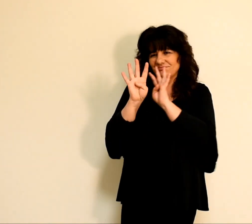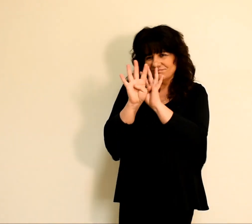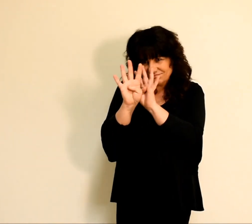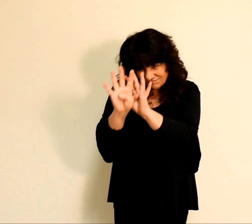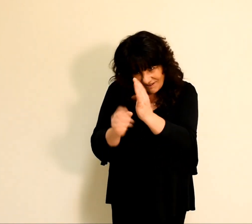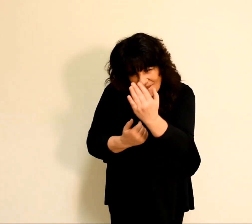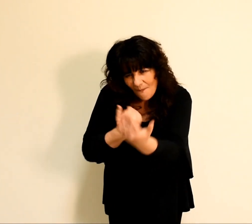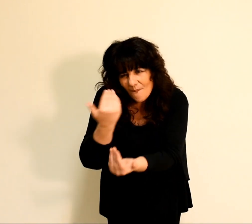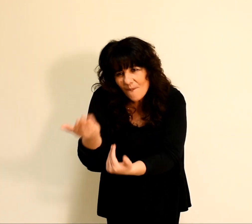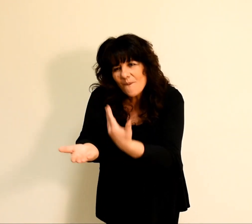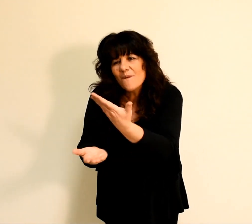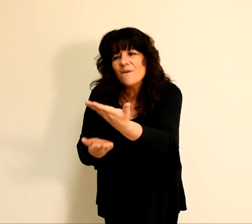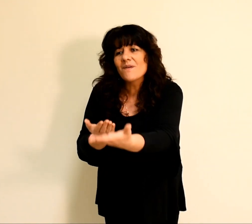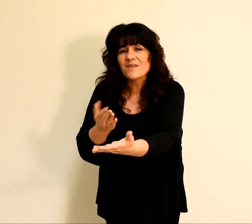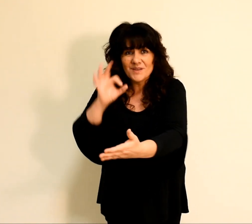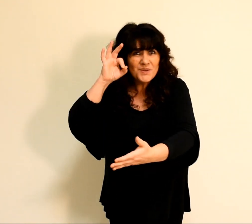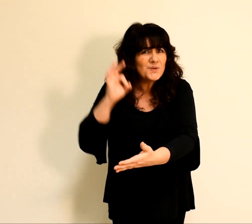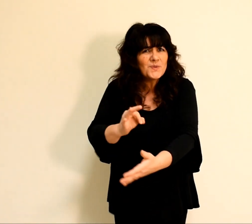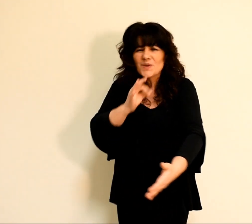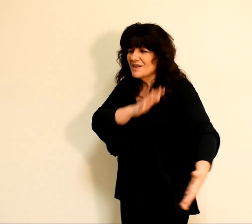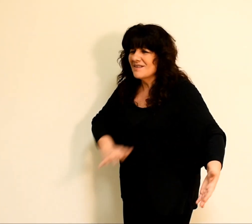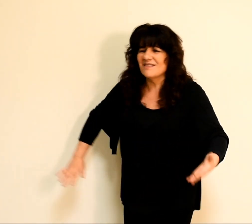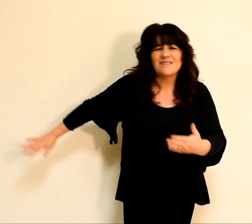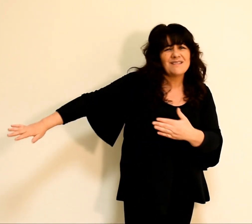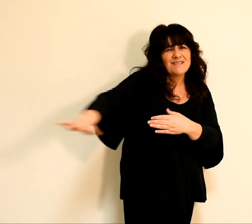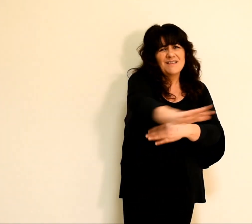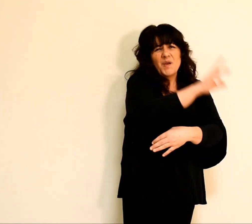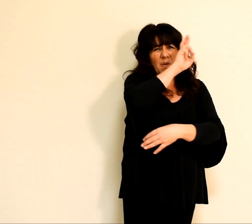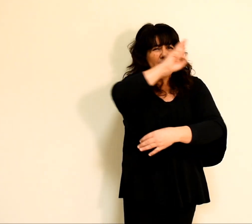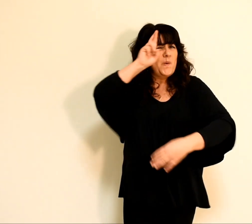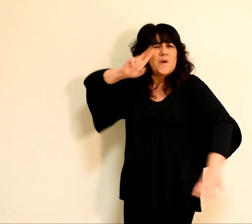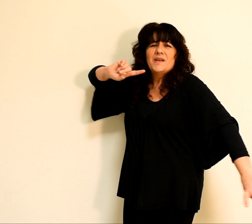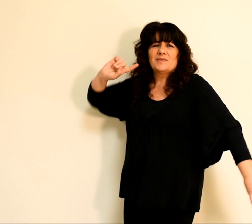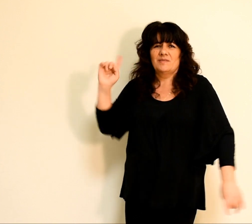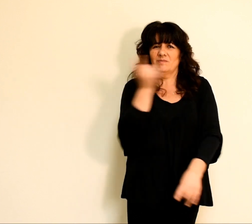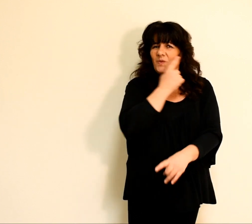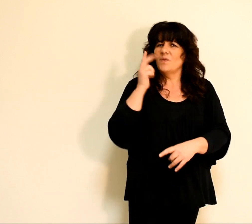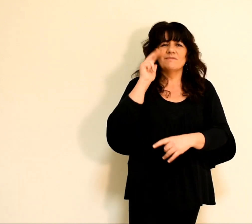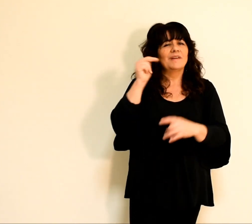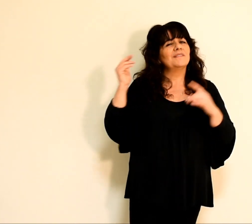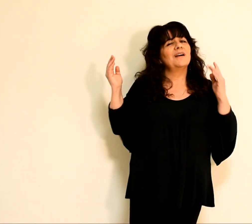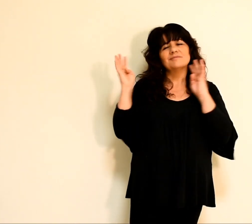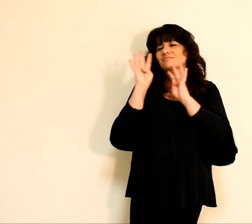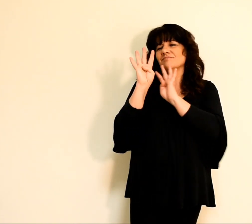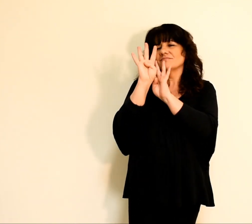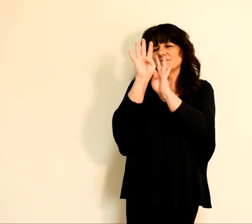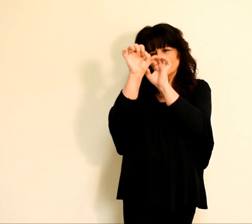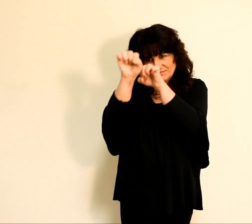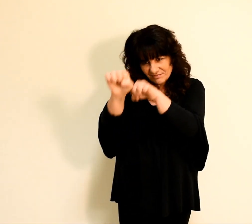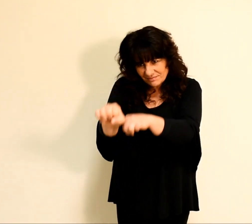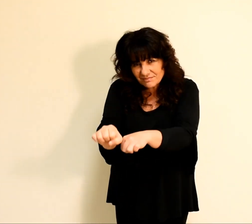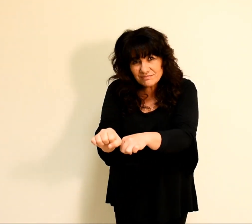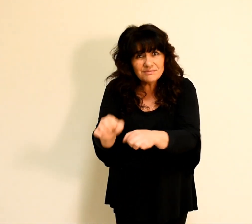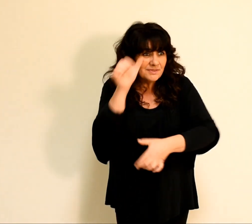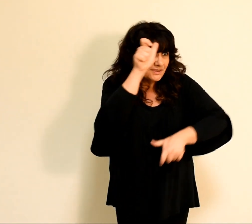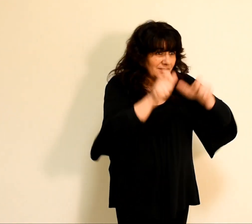Tous les rois se prosterneront devant lui, tous les pays le serviront.